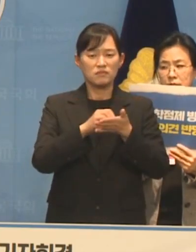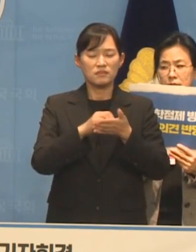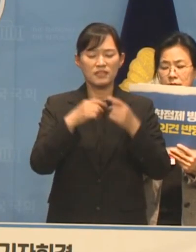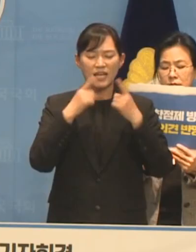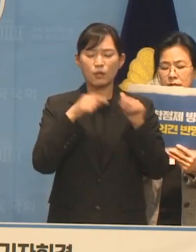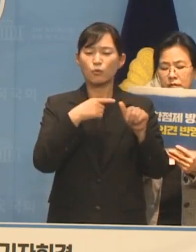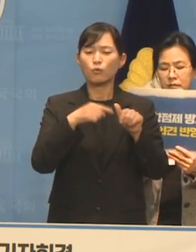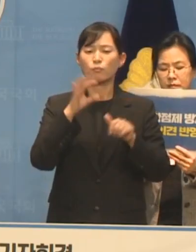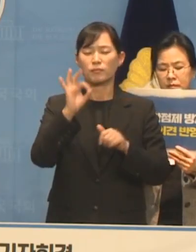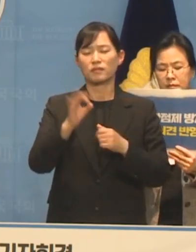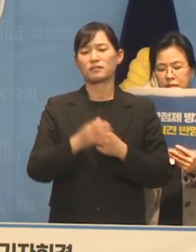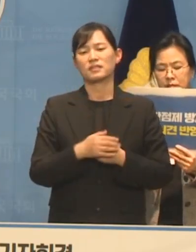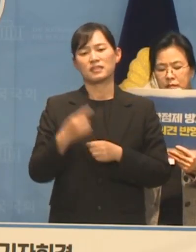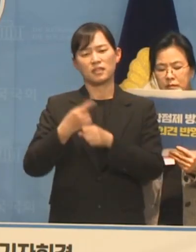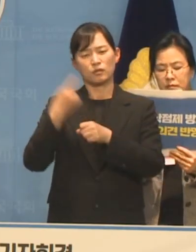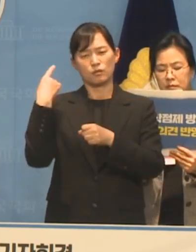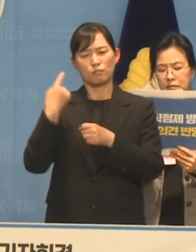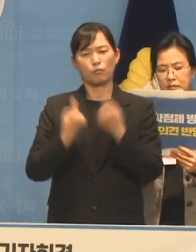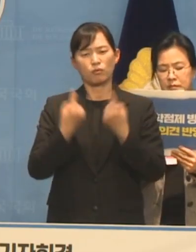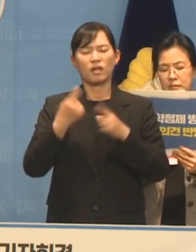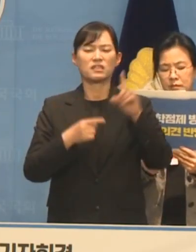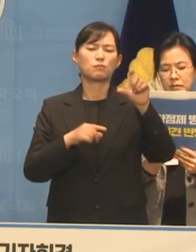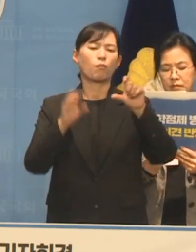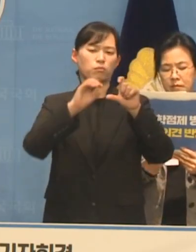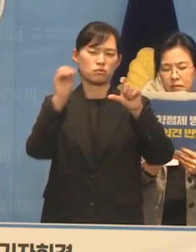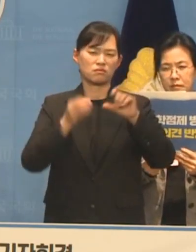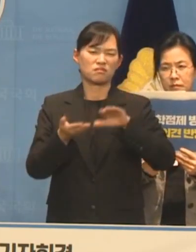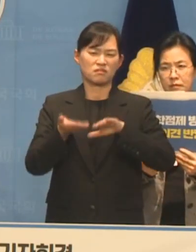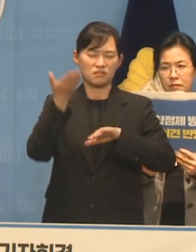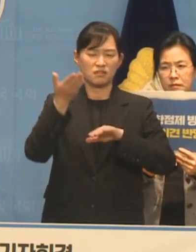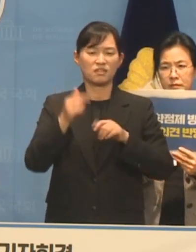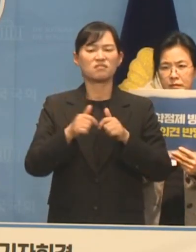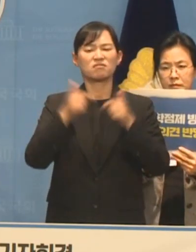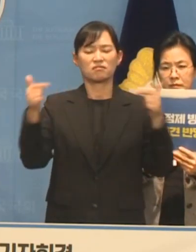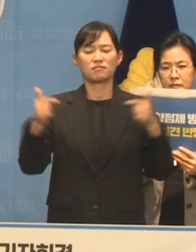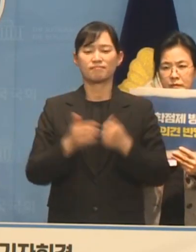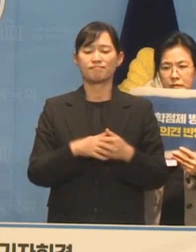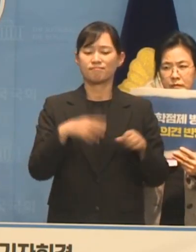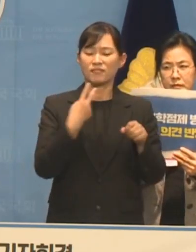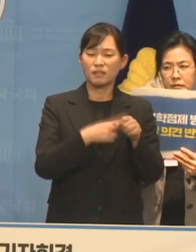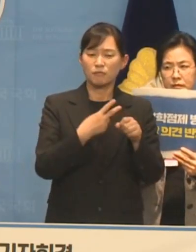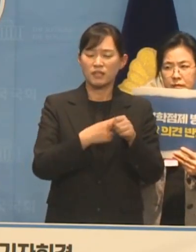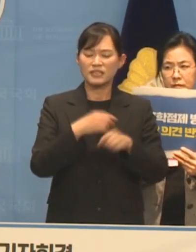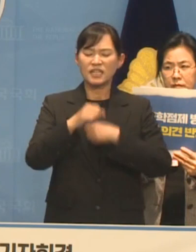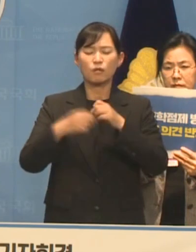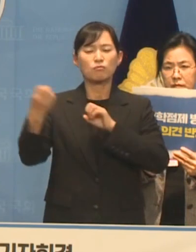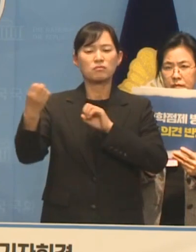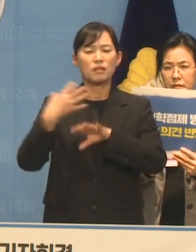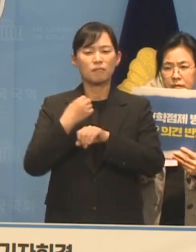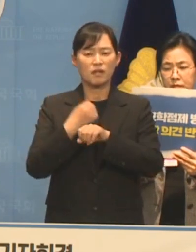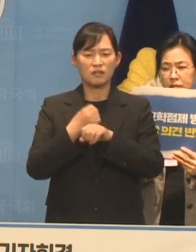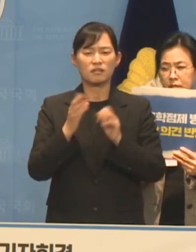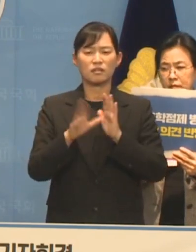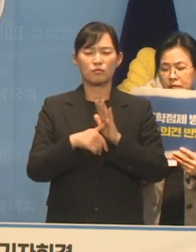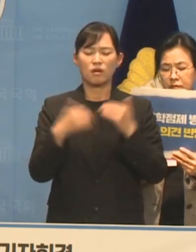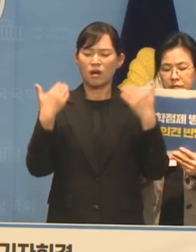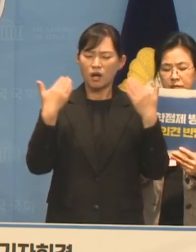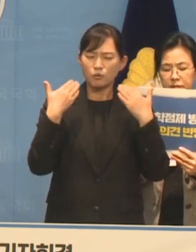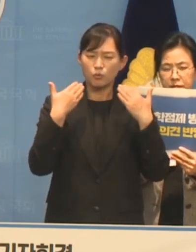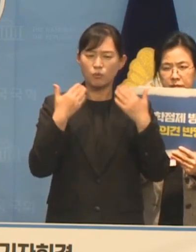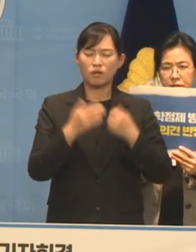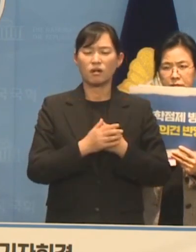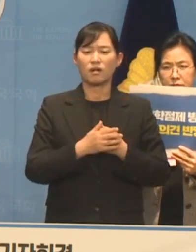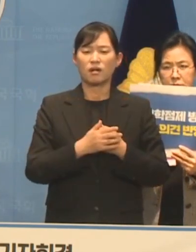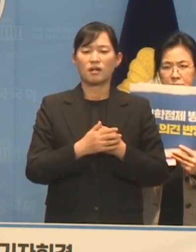사교육비는 전년 대비 15% 이상 증가했습니다. 교원들의 자유응답에서도 학교가 진로, 과목